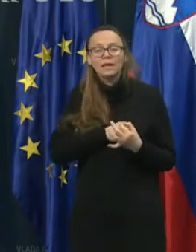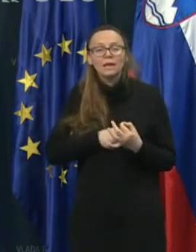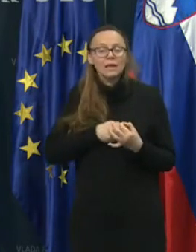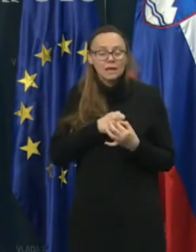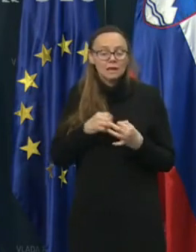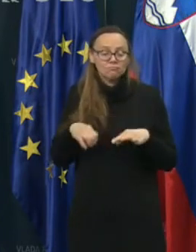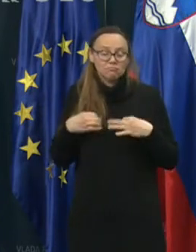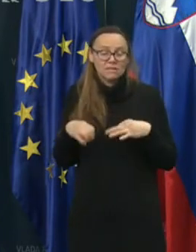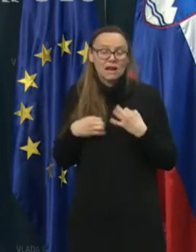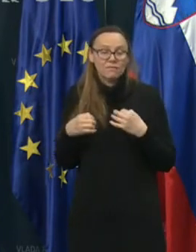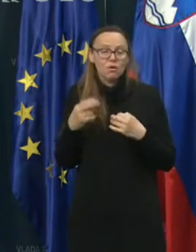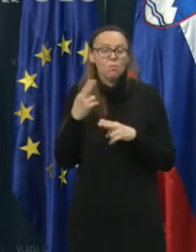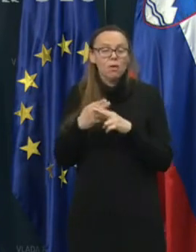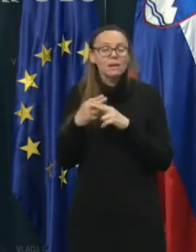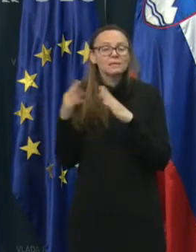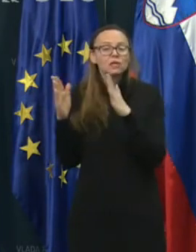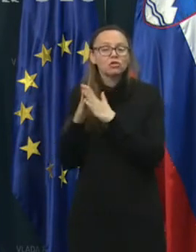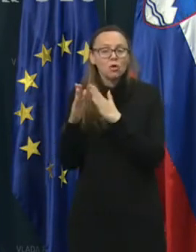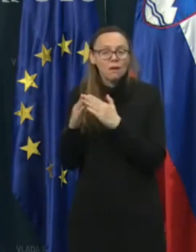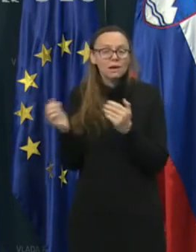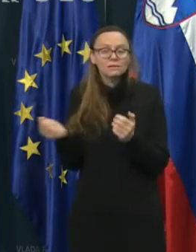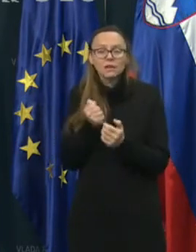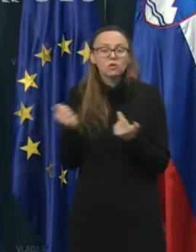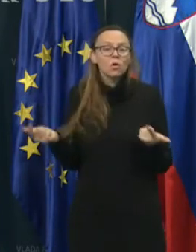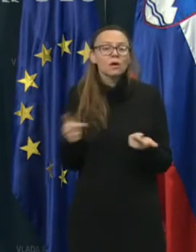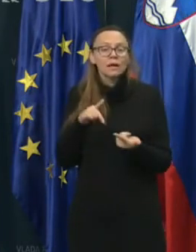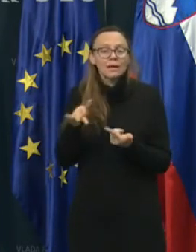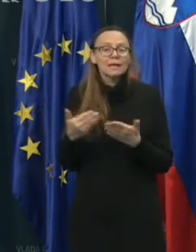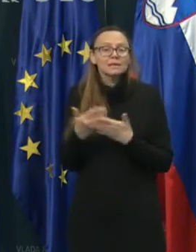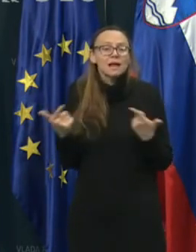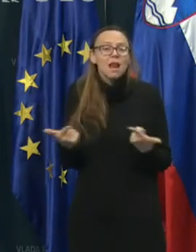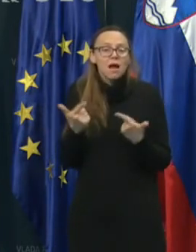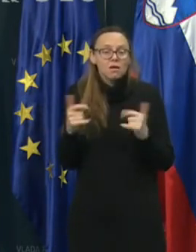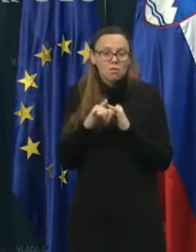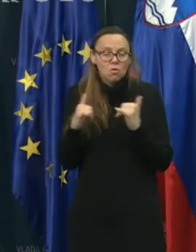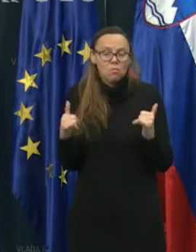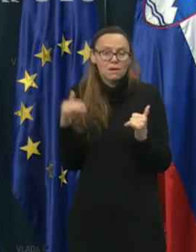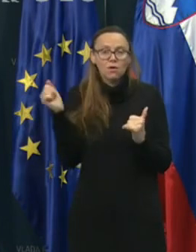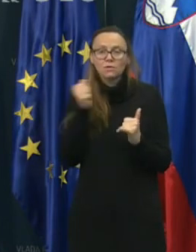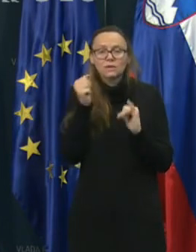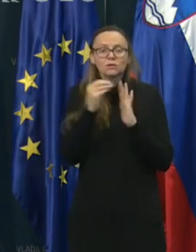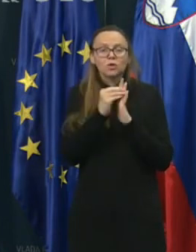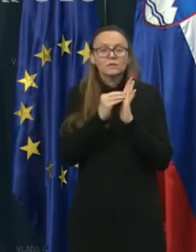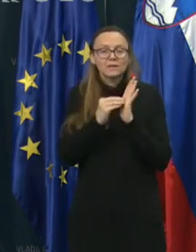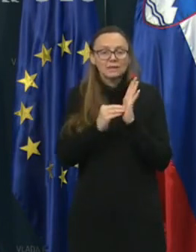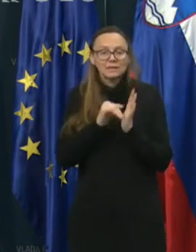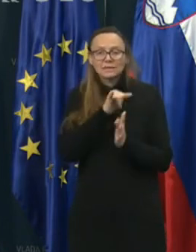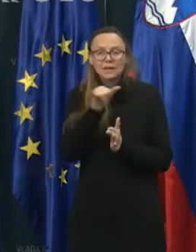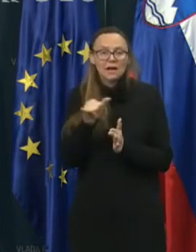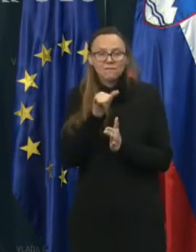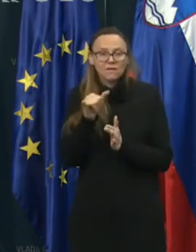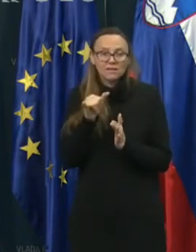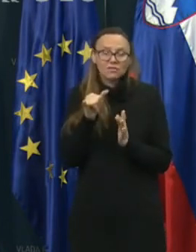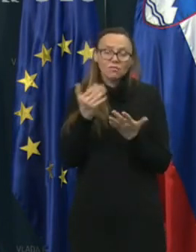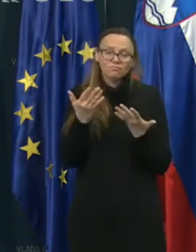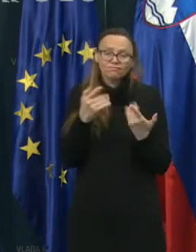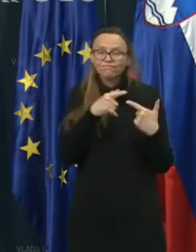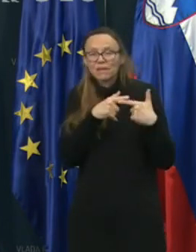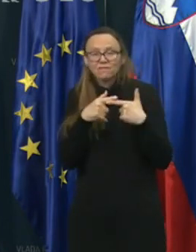prebolevajo bolezen doma, ker gre za lahko obliko. Zato je statistika vedno varljiv